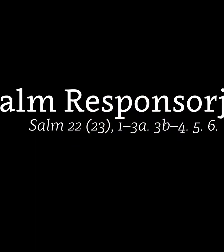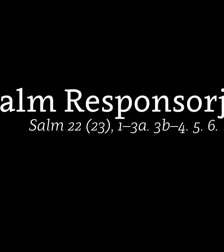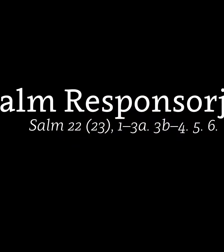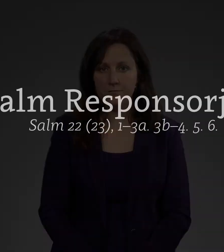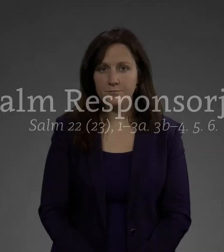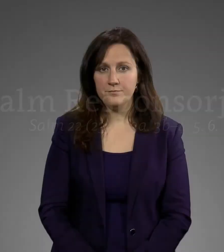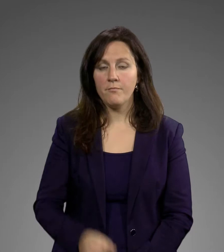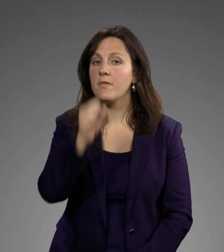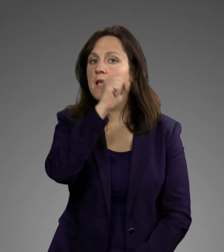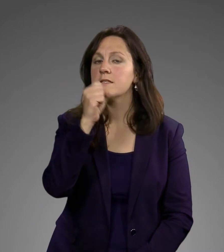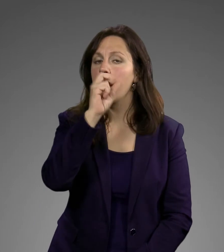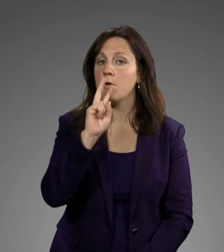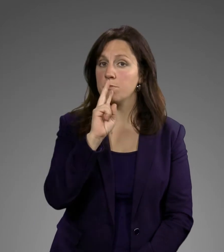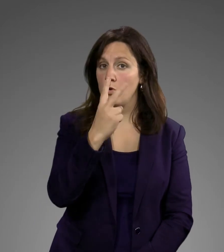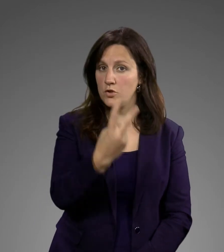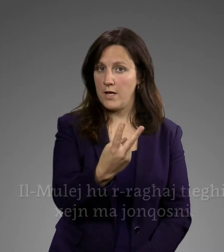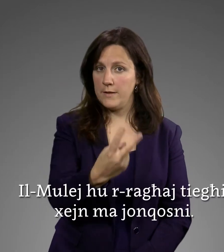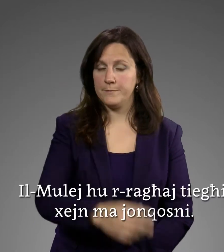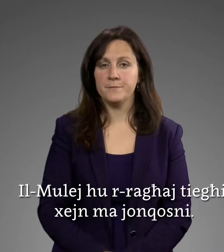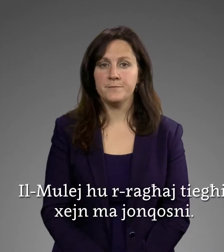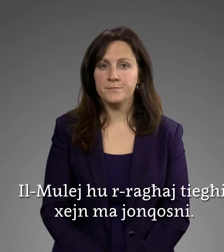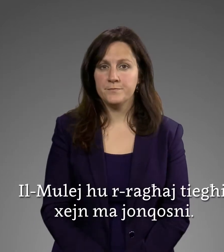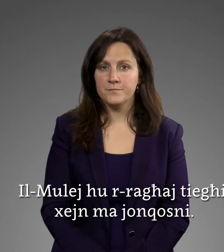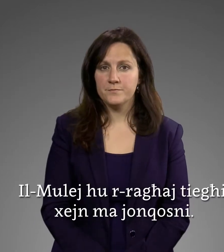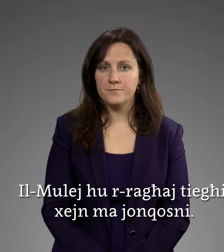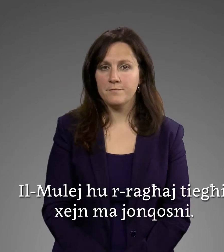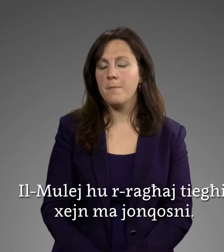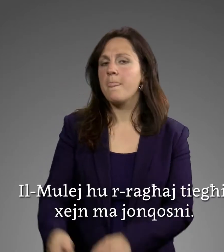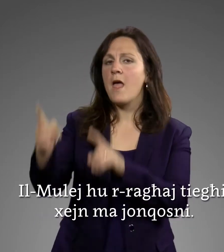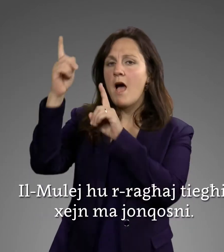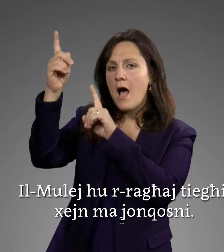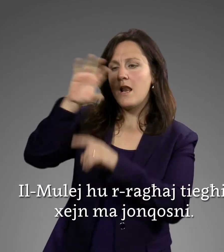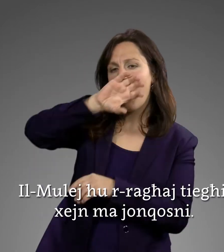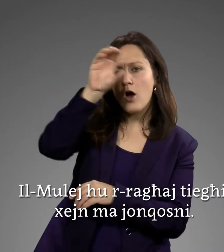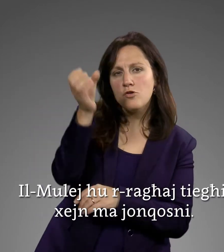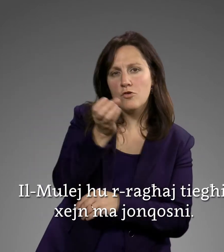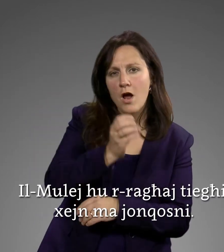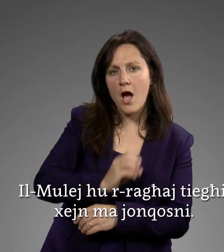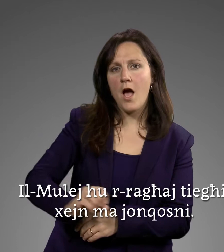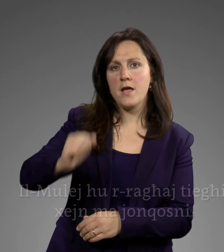Salm responsorjali. Il-mulej u r-raj tiegħi xejn ma jonqosni.